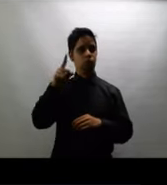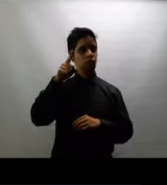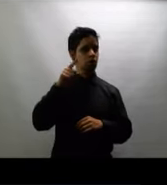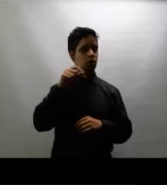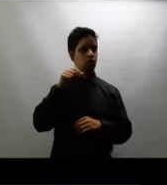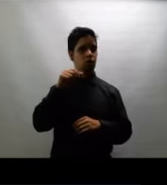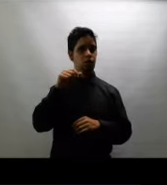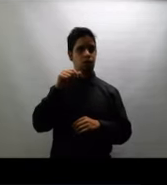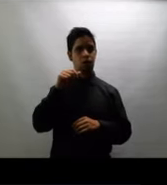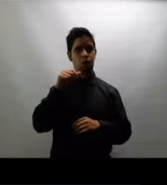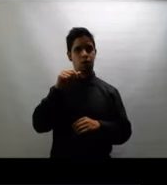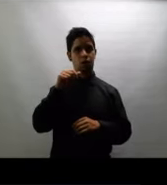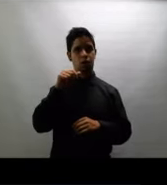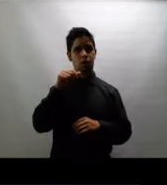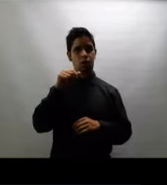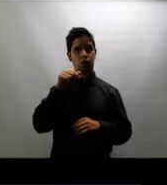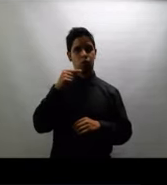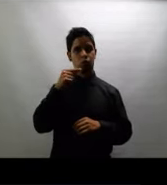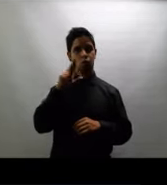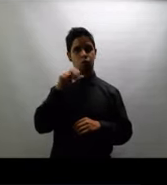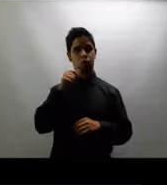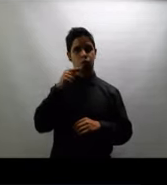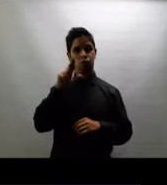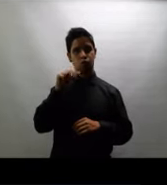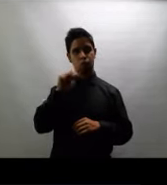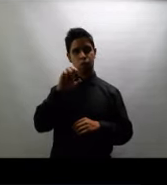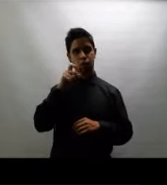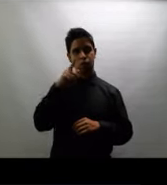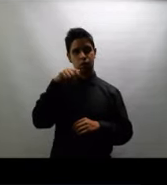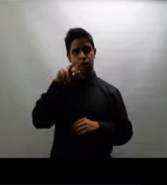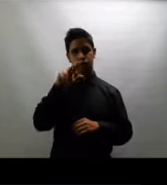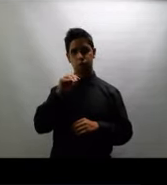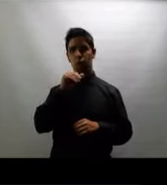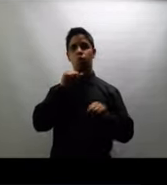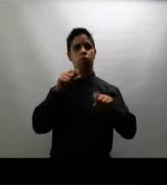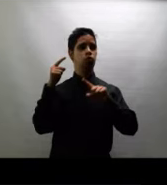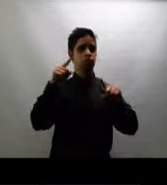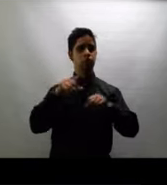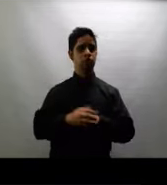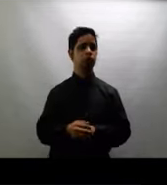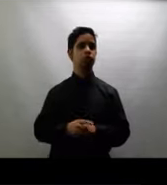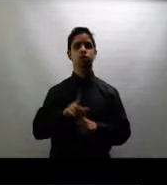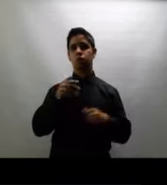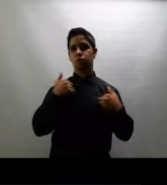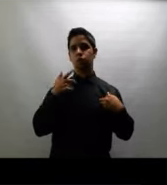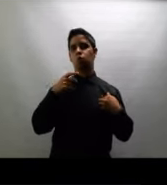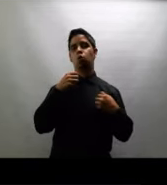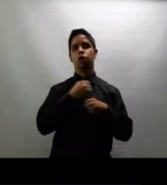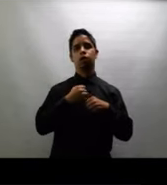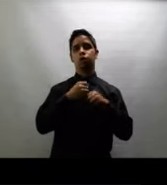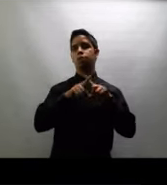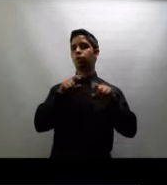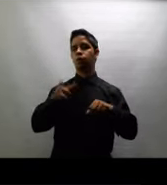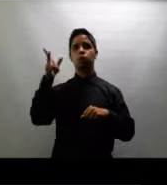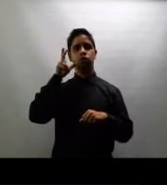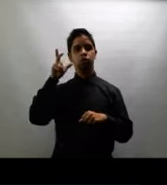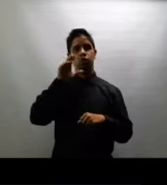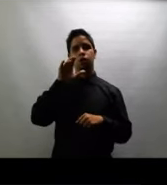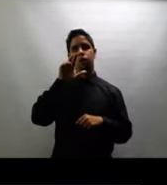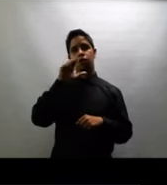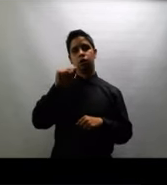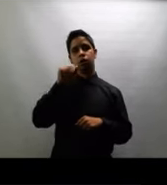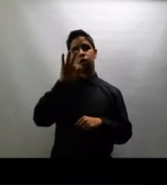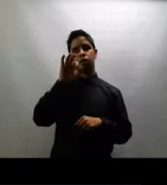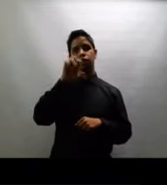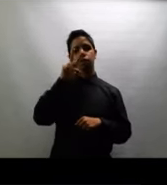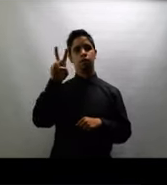puede autografiar. A Javier, ¿sí? De la Huevo Expreso. Ah, guagua. Ya tenemos el cafecito y es para escuchar café. El problema es, ¿dónde lo ponemos?